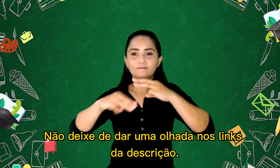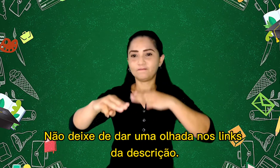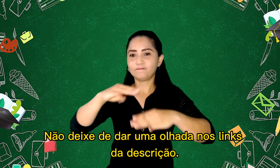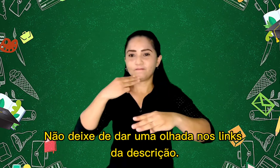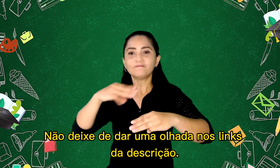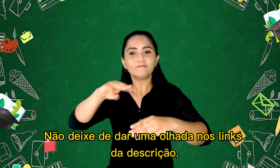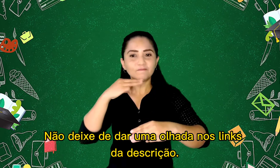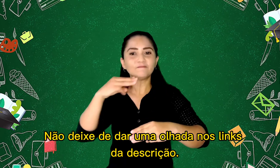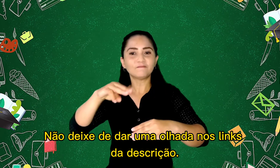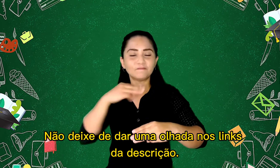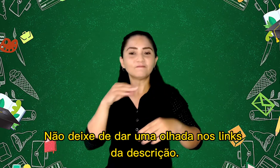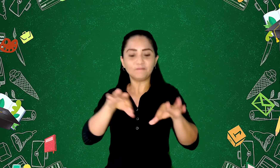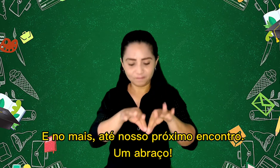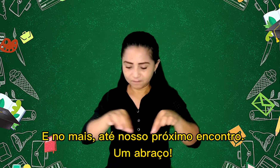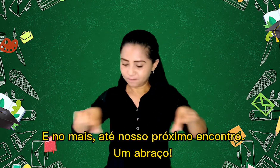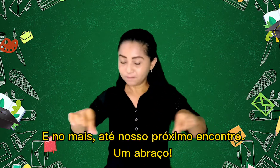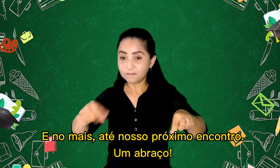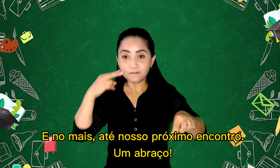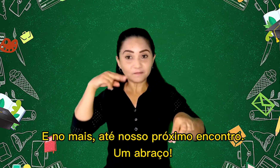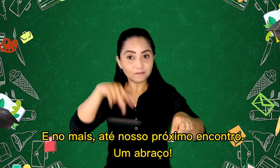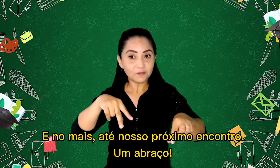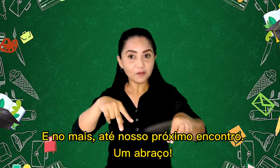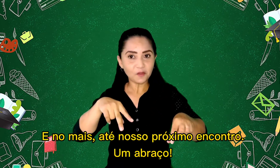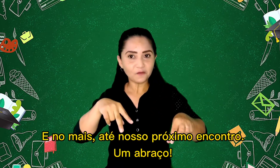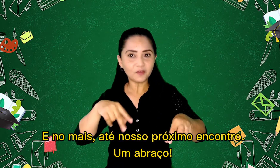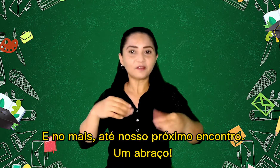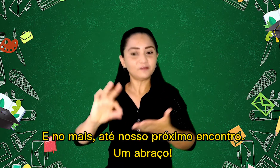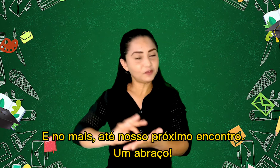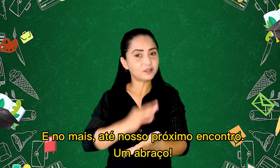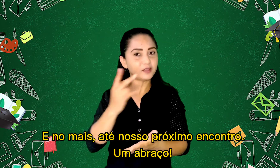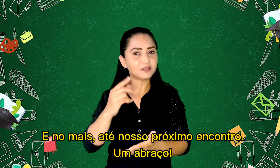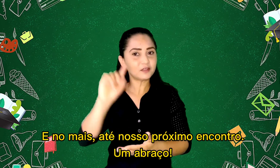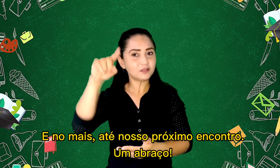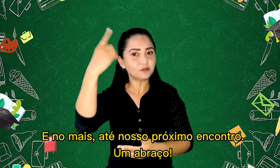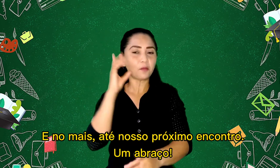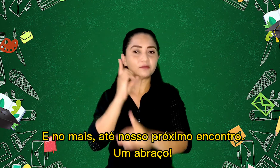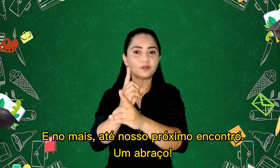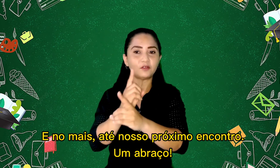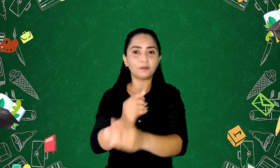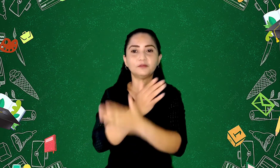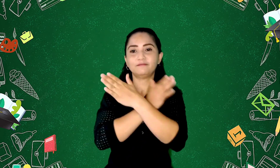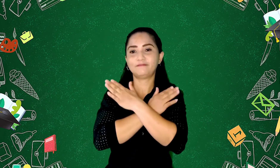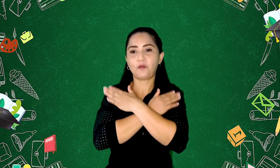dar uma olhada nos links da descrição e no mais, até nosso próximo encontro. Um abraço!